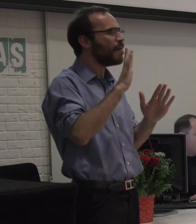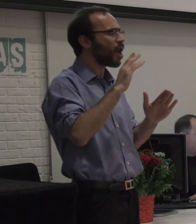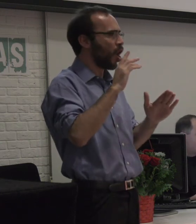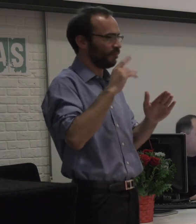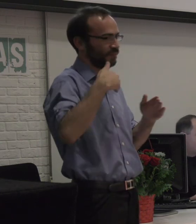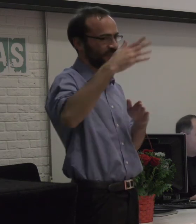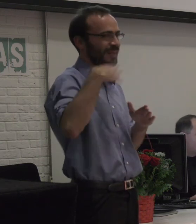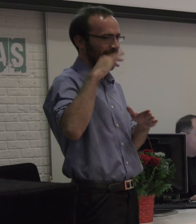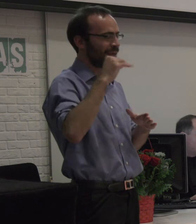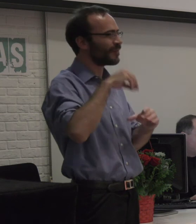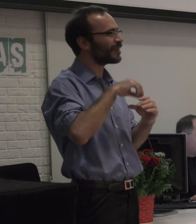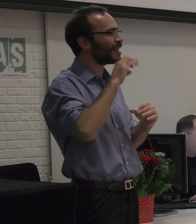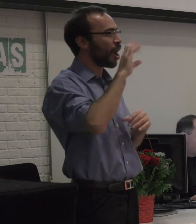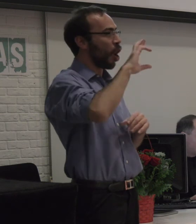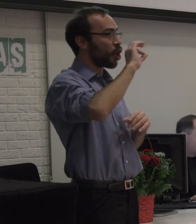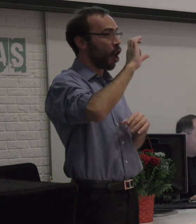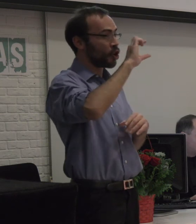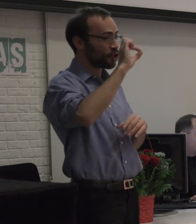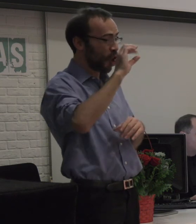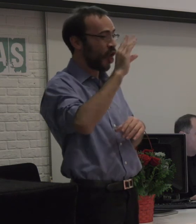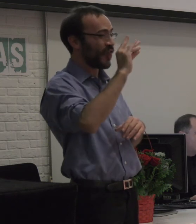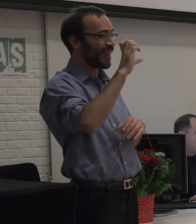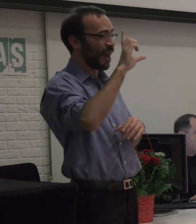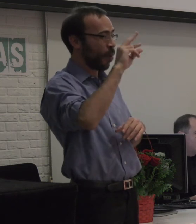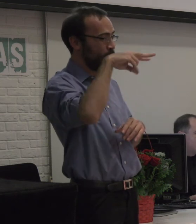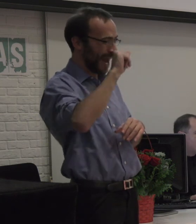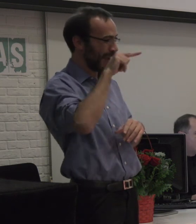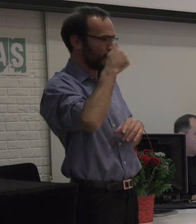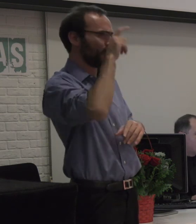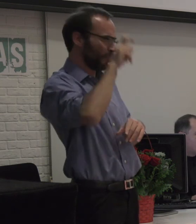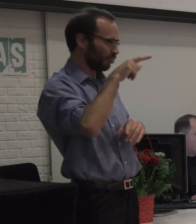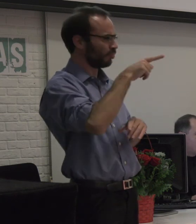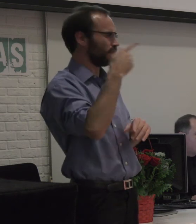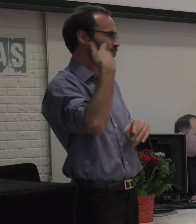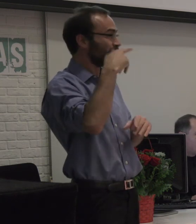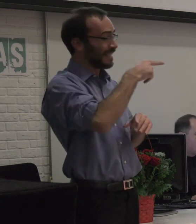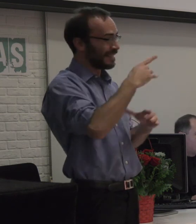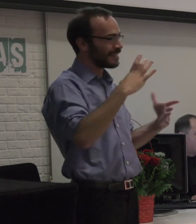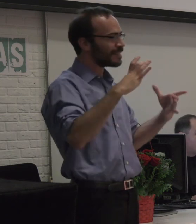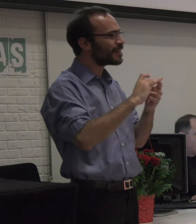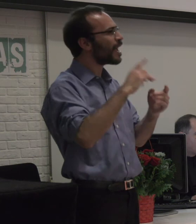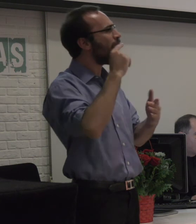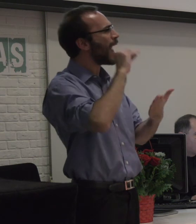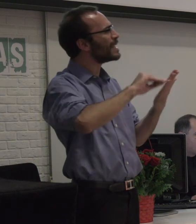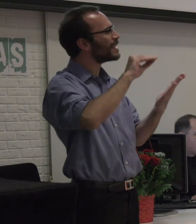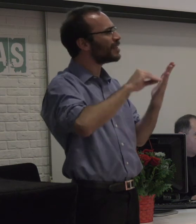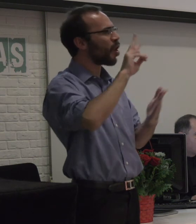la conexión de Rosso de Luna y Valle Inclán. O sea, Valle Inclán, aunque no se le quiera,